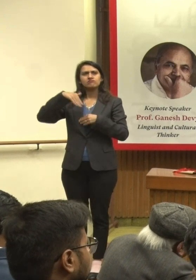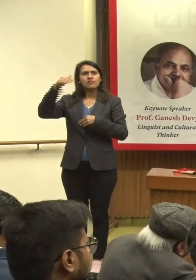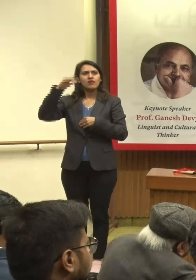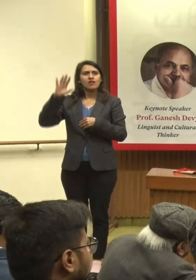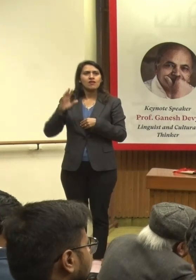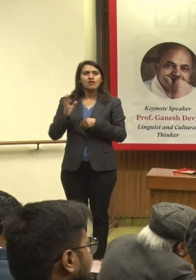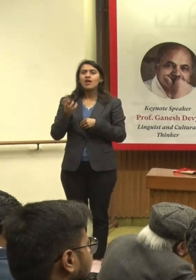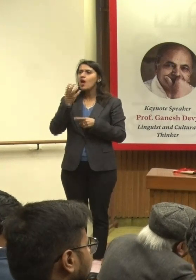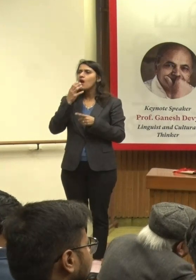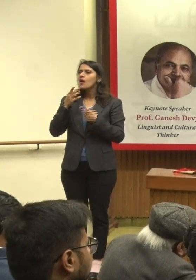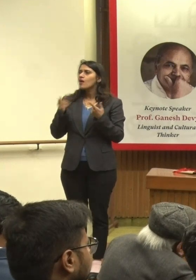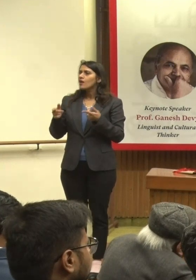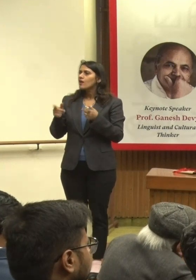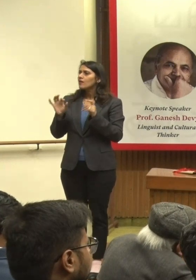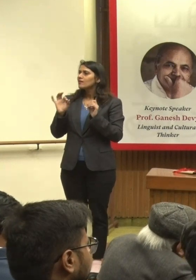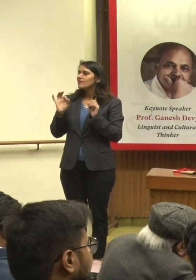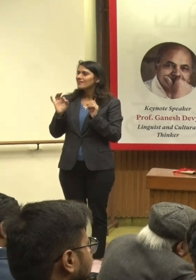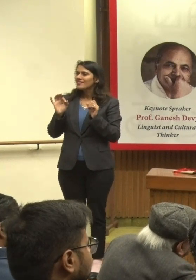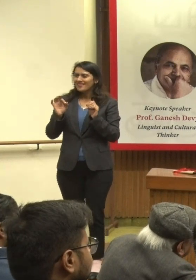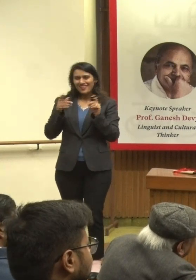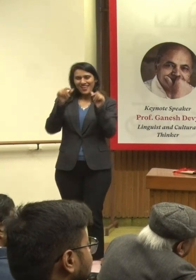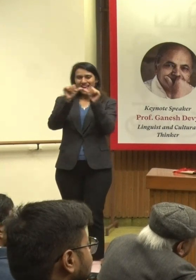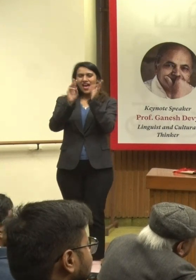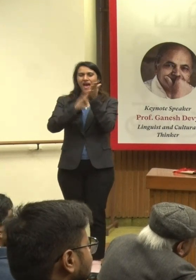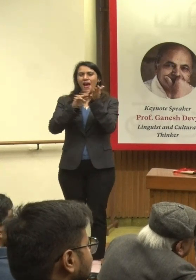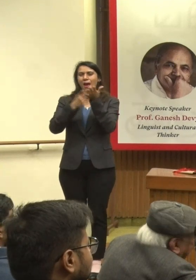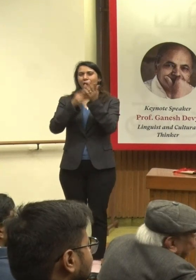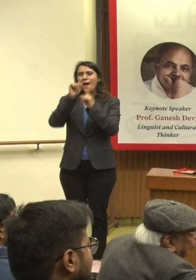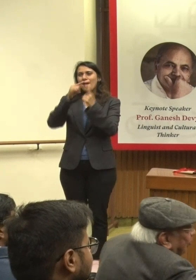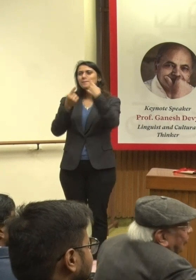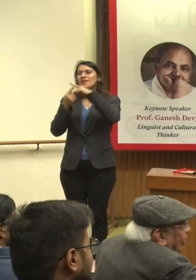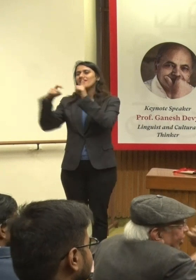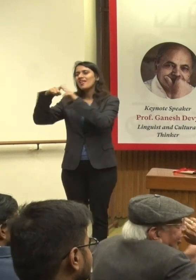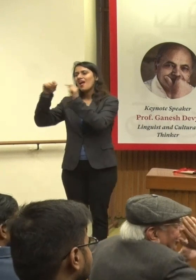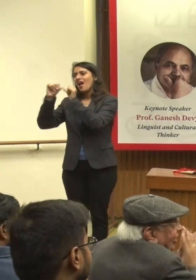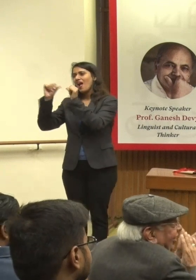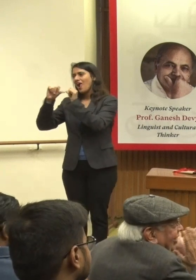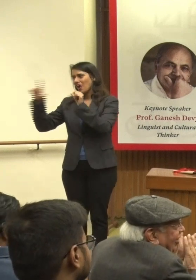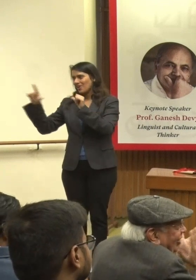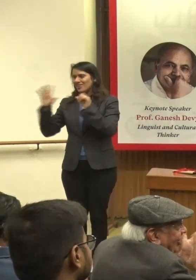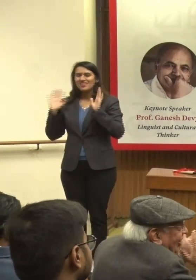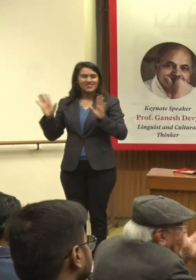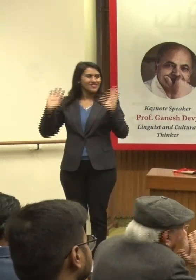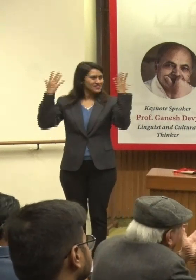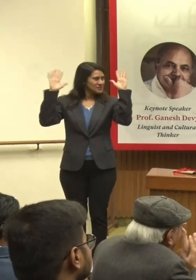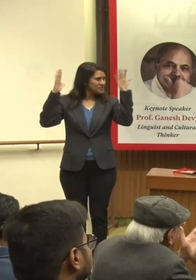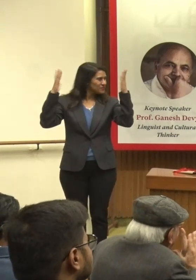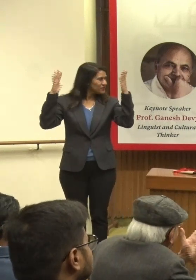अमृत काल कितने साल चलेगा? धन्यवाद।